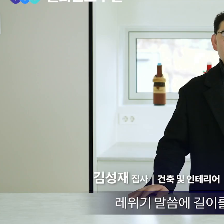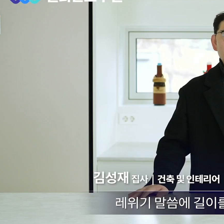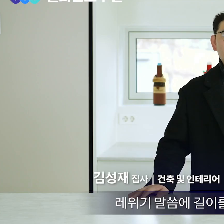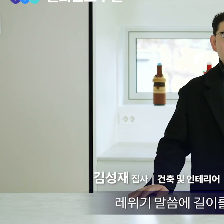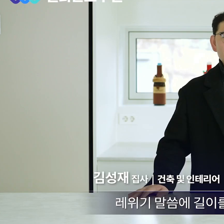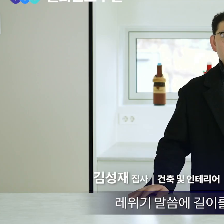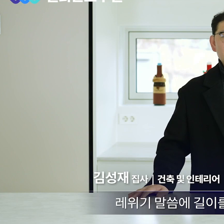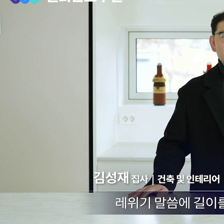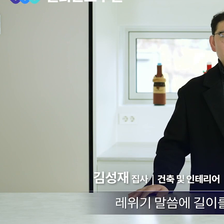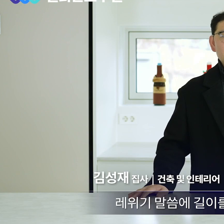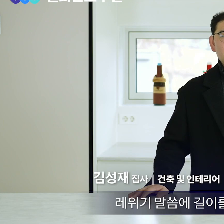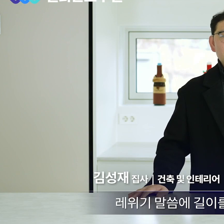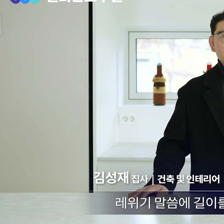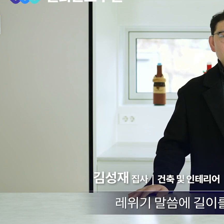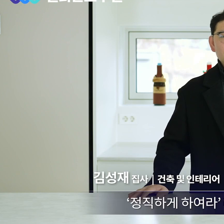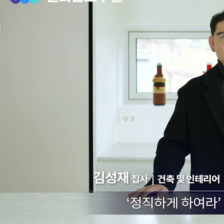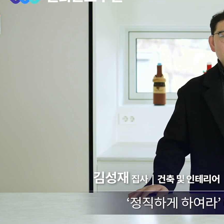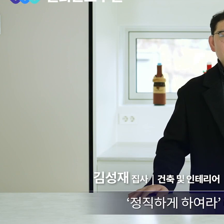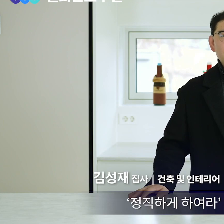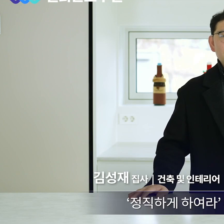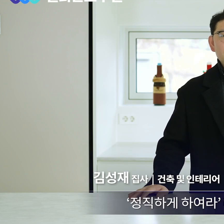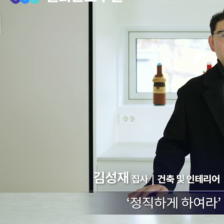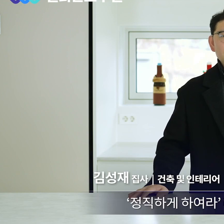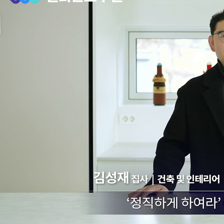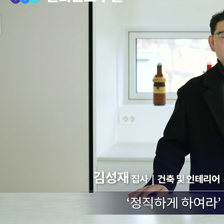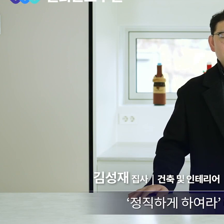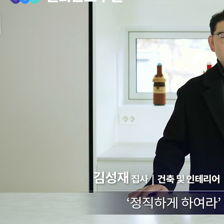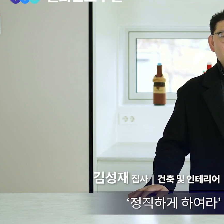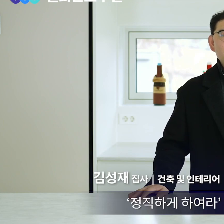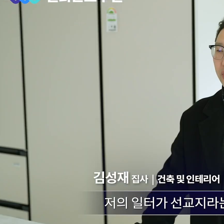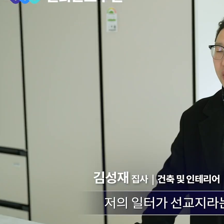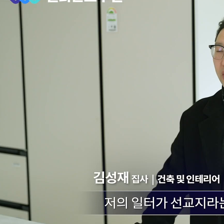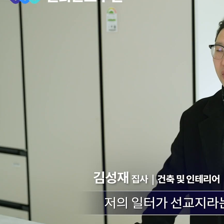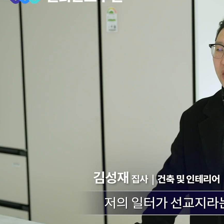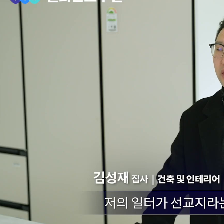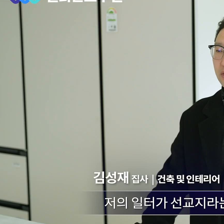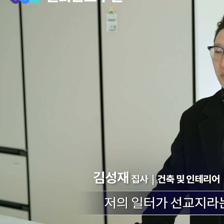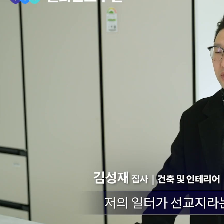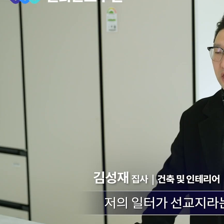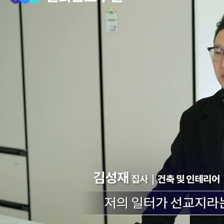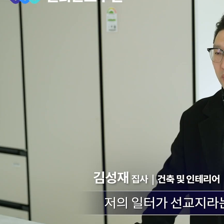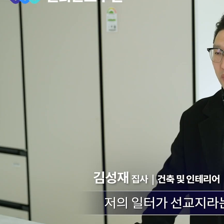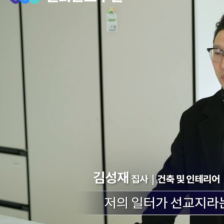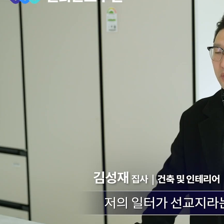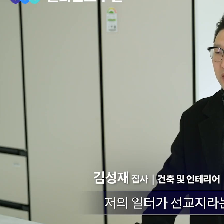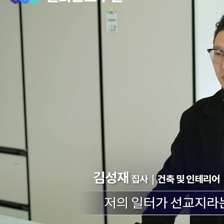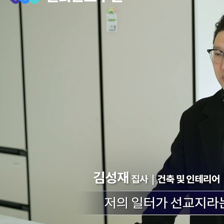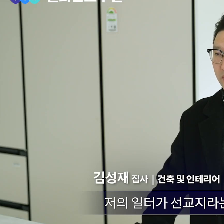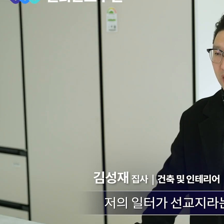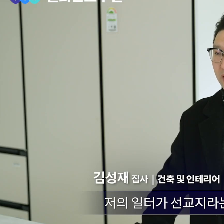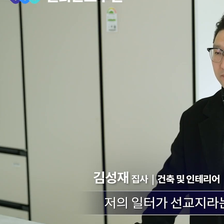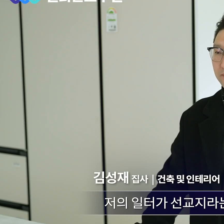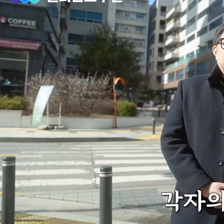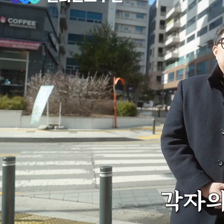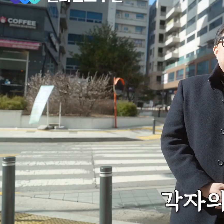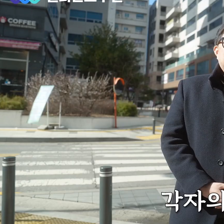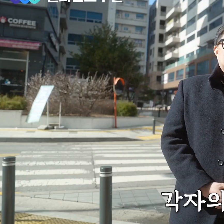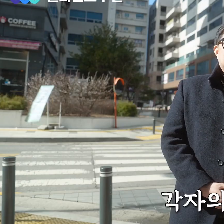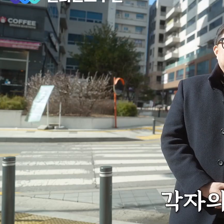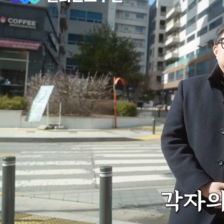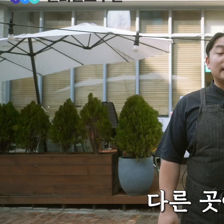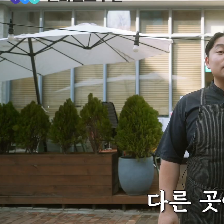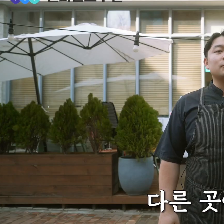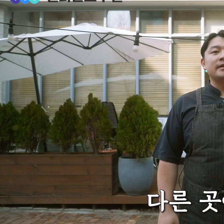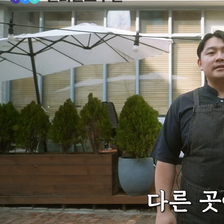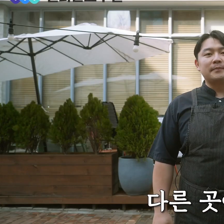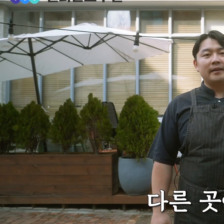있습니다. 레이기에 길이를 재거나 무게를 달 때도 정직하게 하여라는 말씀을 기억하며 저희 일터가 선교지라는 소명으로 살고 있습니다. 각자의